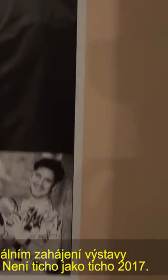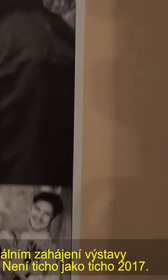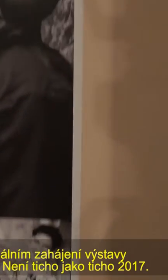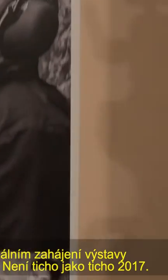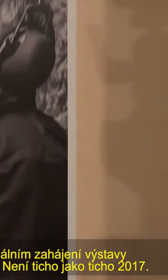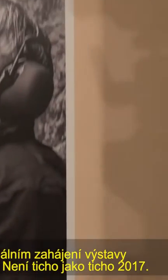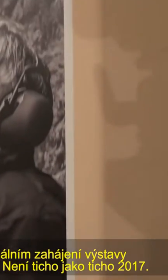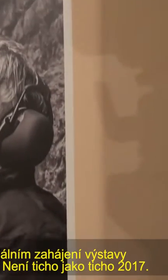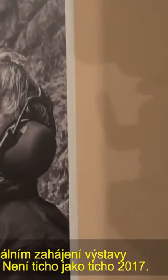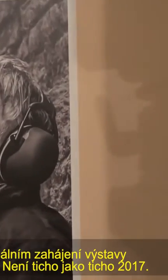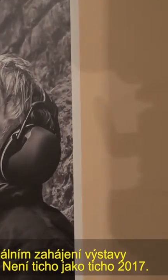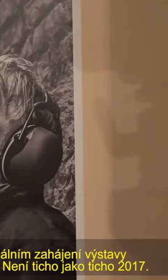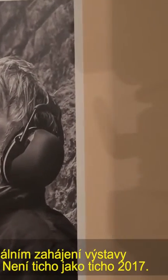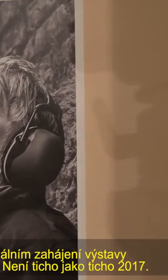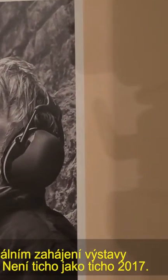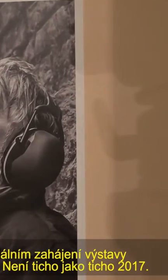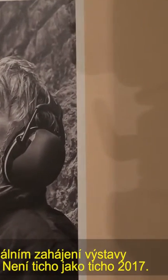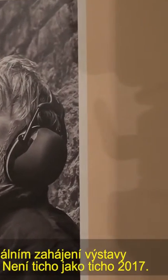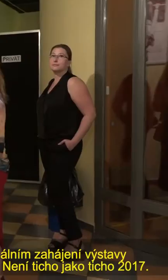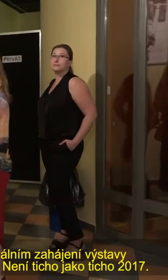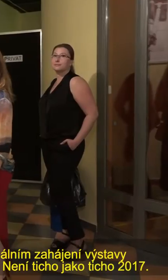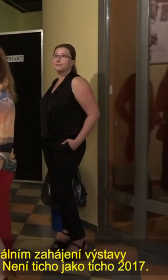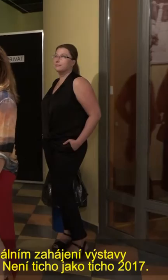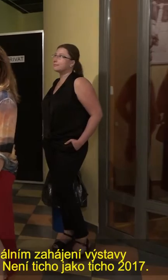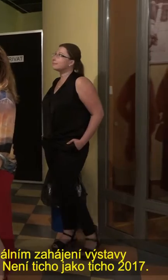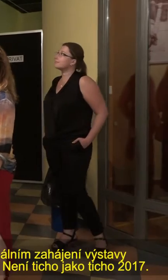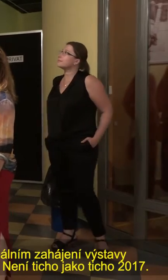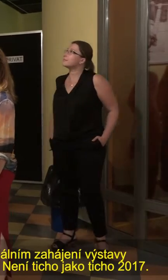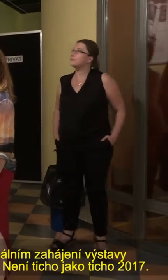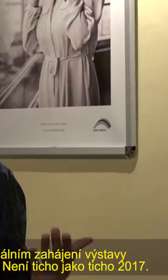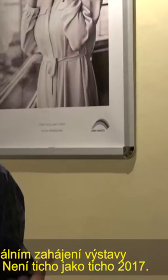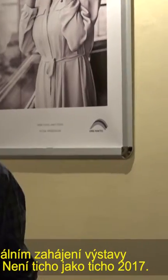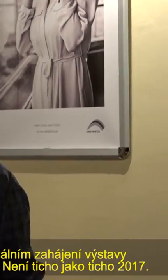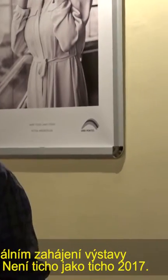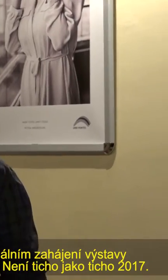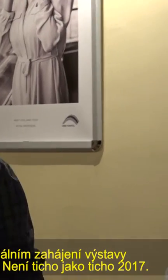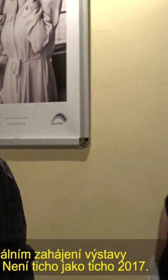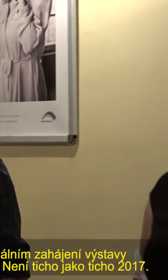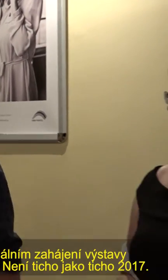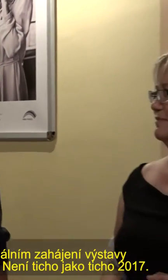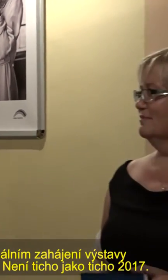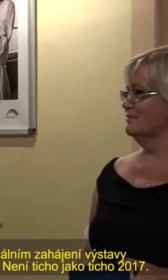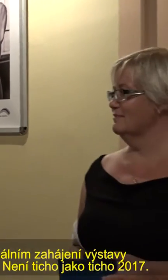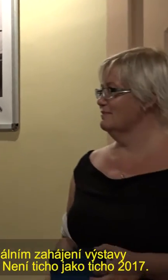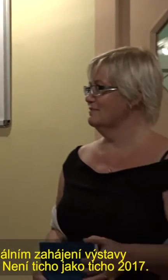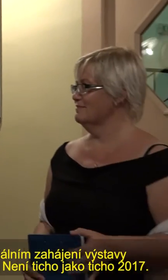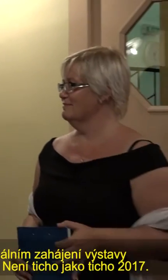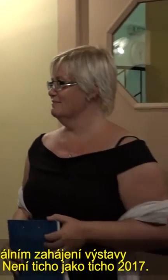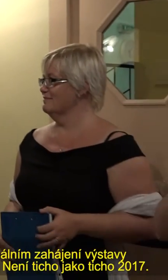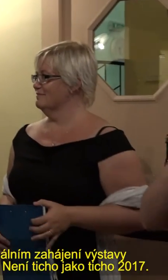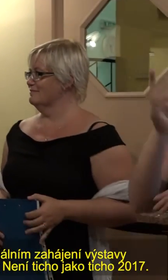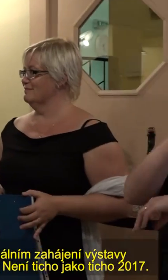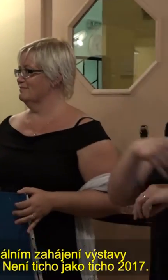úterý 13. září ve Švandově divadle v Praze na oficiálním zahájení výstavy fotografií Jana Kvardy pokřtil Miroslav